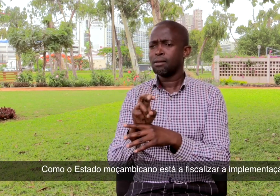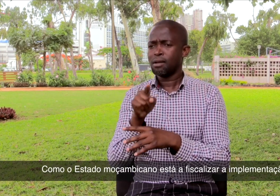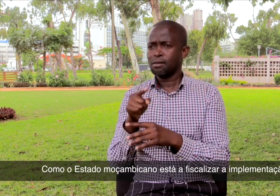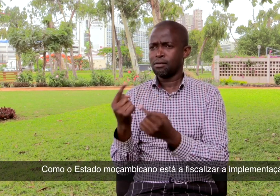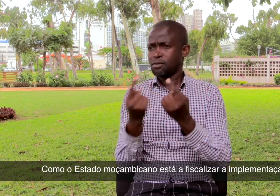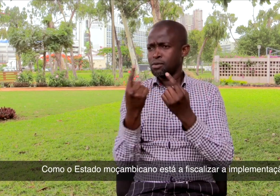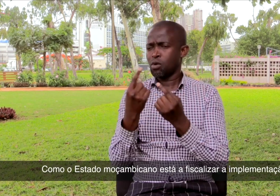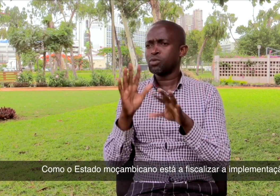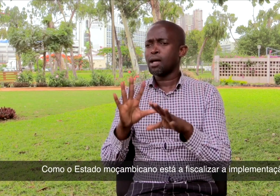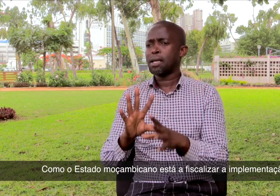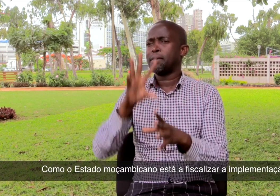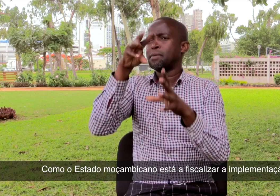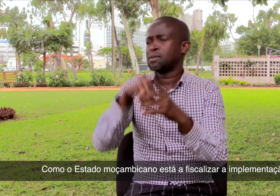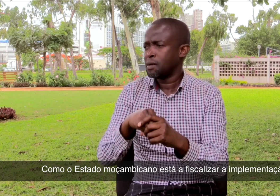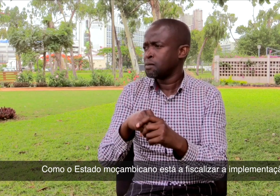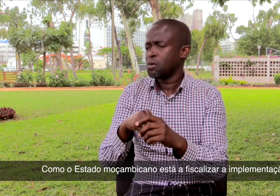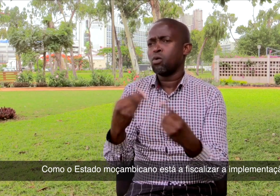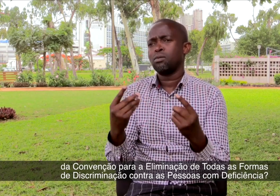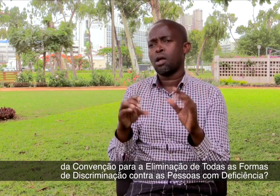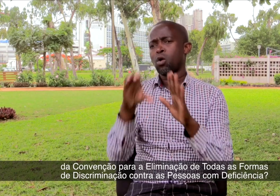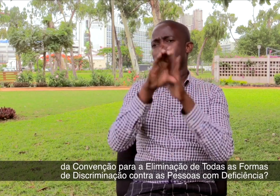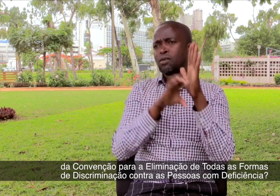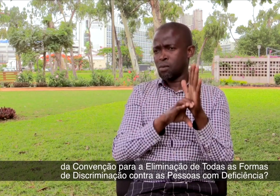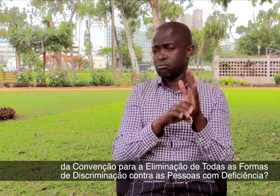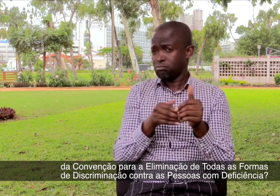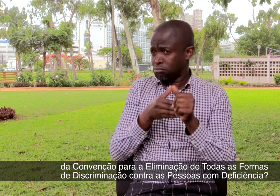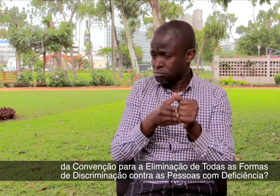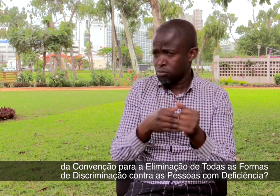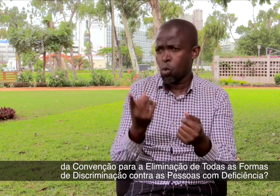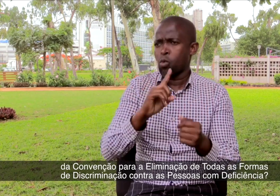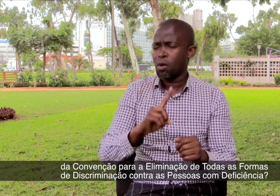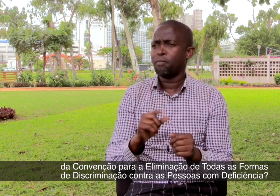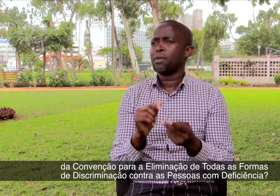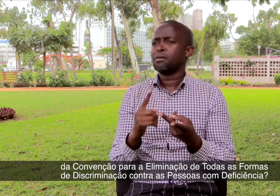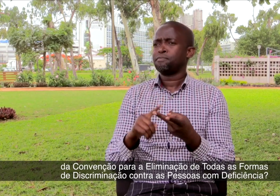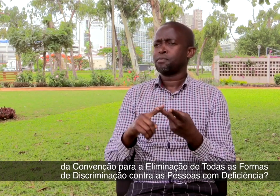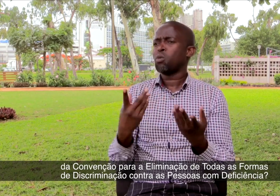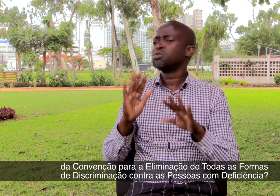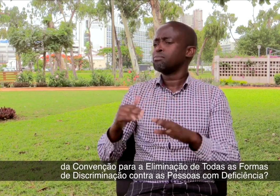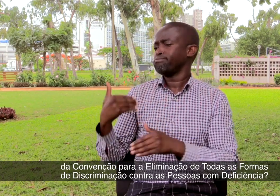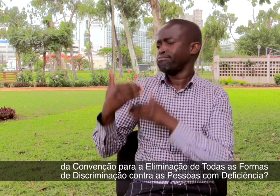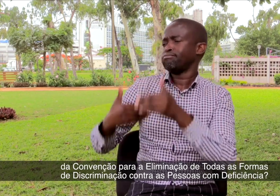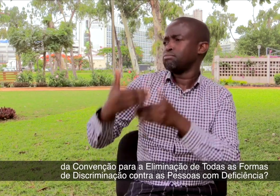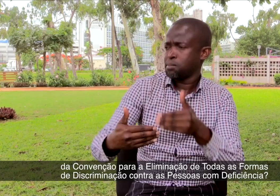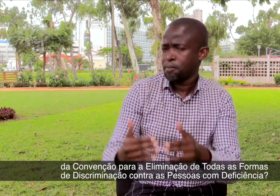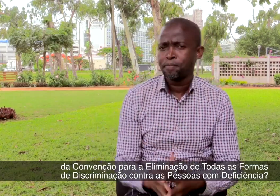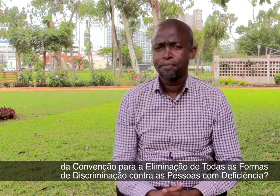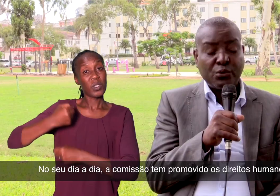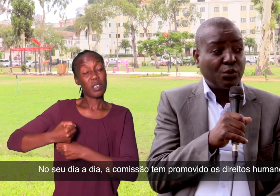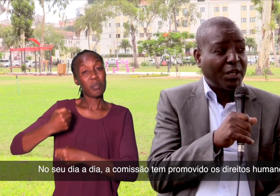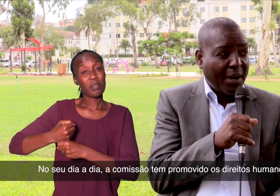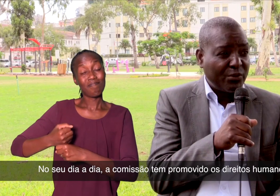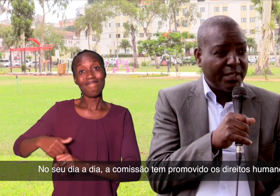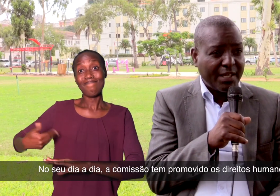do governo a questão da convenção está-se a cumprir ou não? E como é que está a desenvolver?